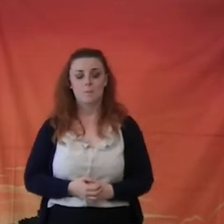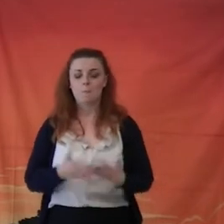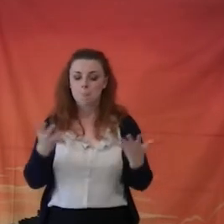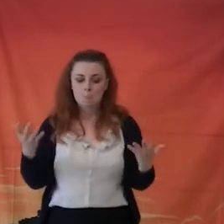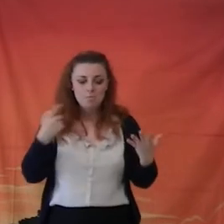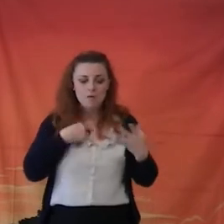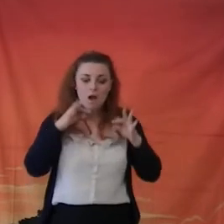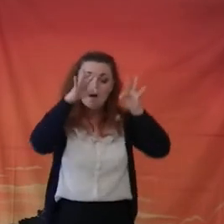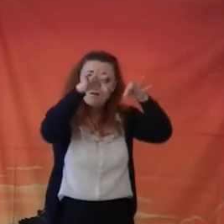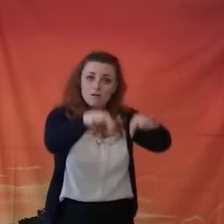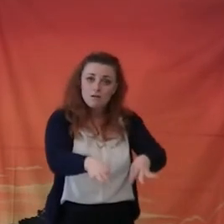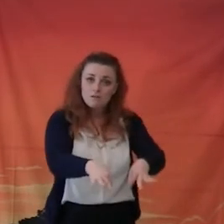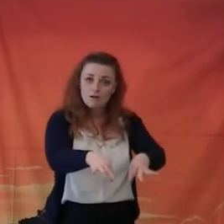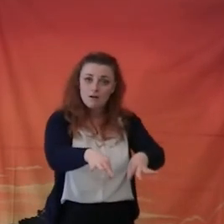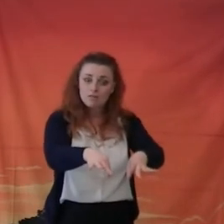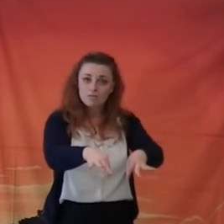lì,